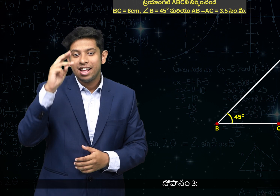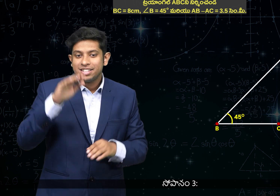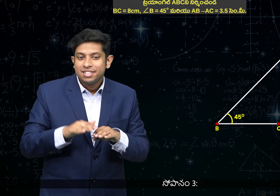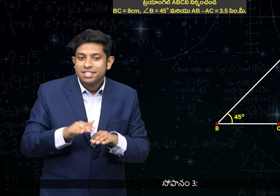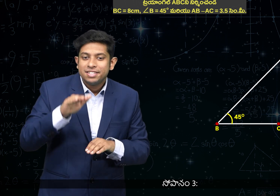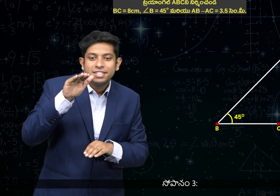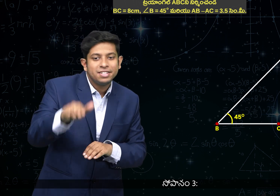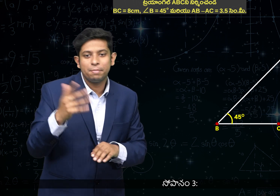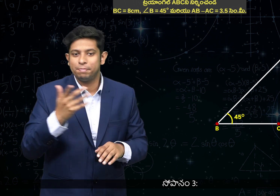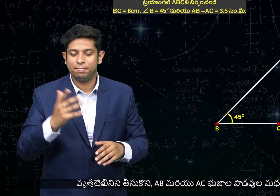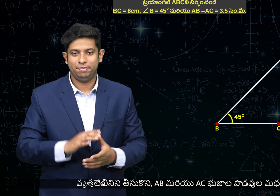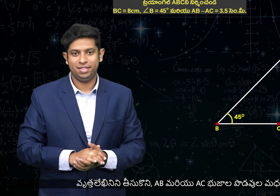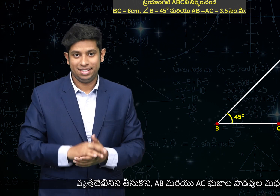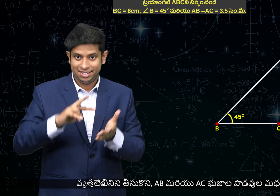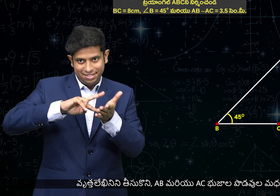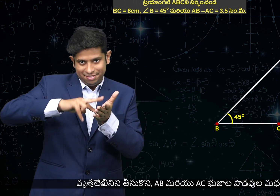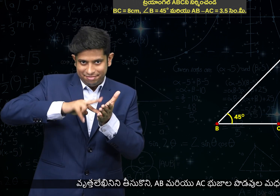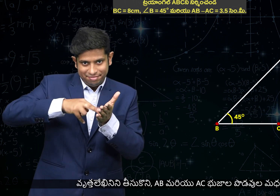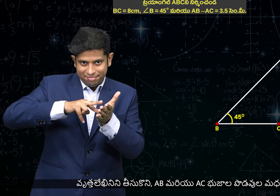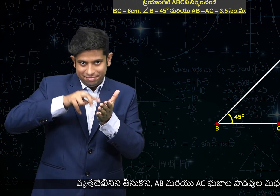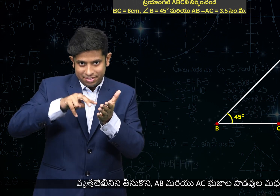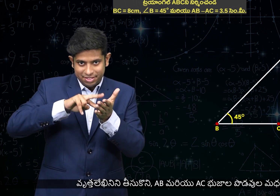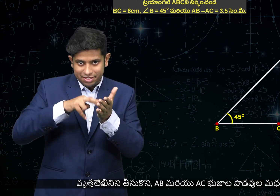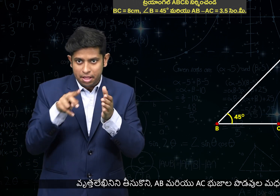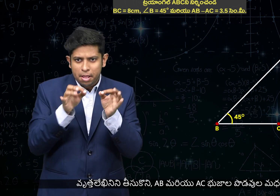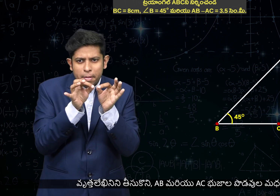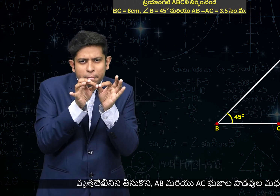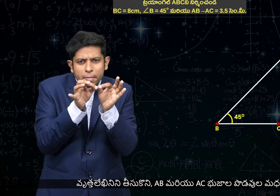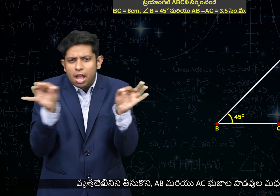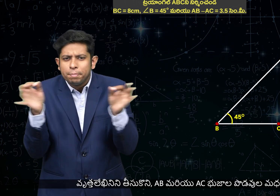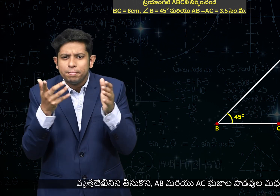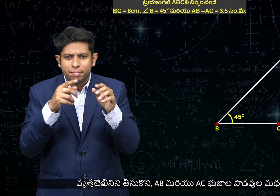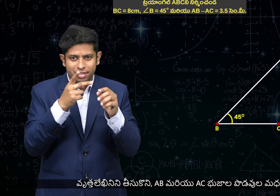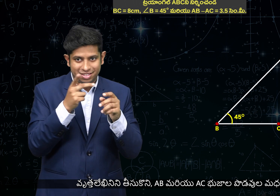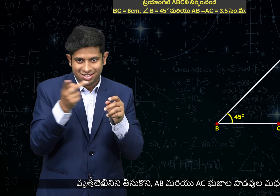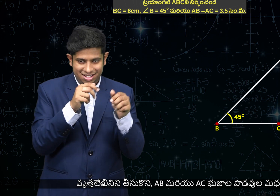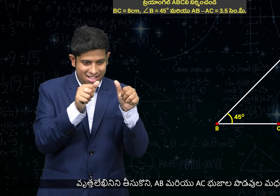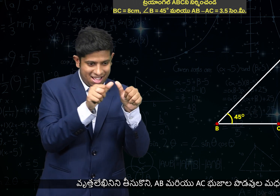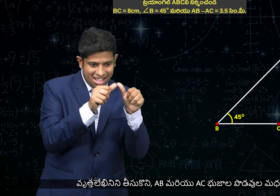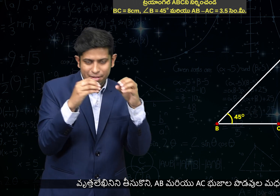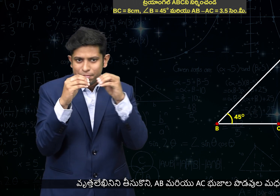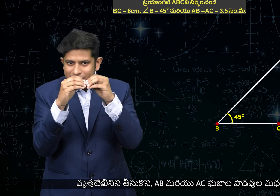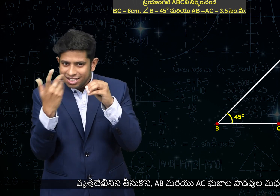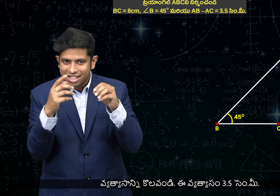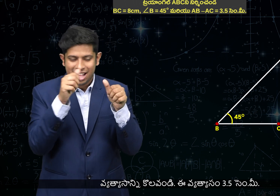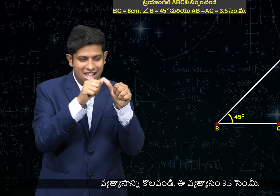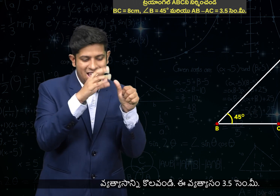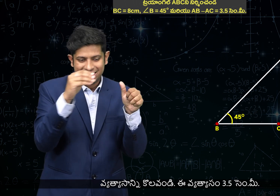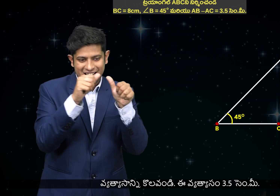సోపానం 3. వృత్తలేఖినిని తీసుకొని ఏబీ మరియు ఏసీ భుజాల పొడవుల మధ్య వ్యత్యాసాన్ని